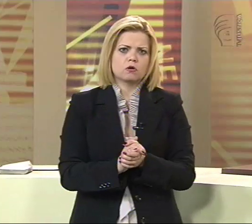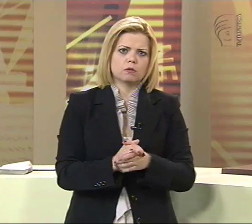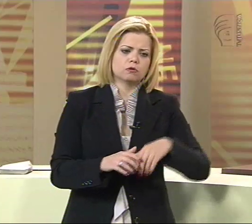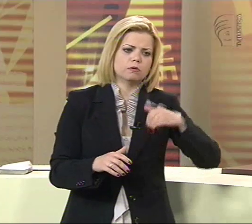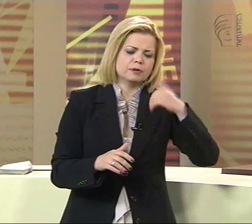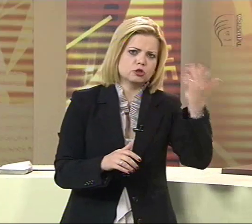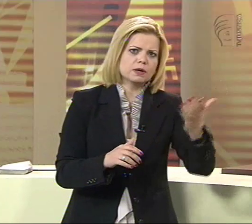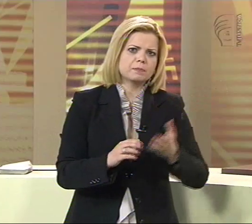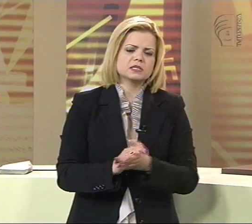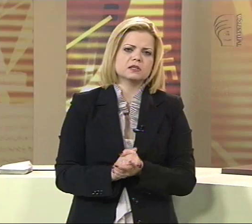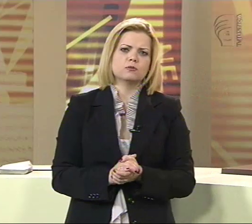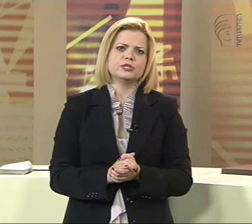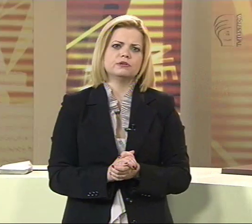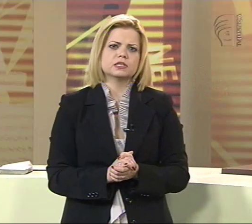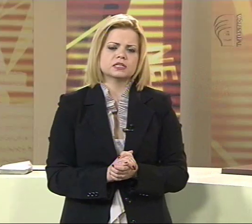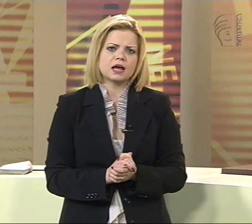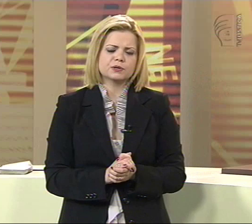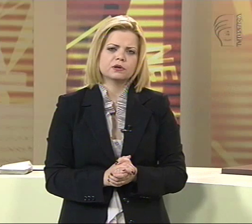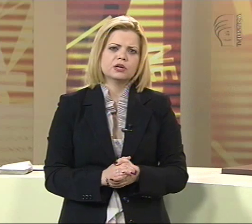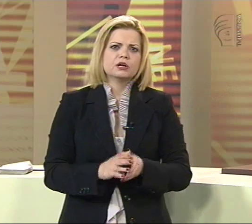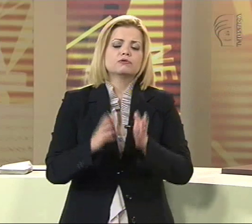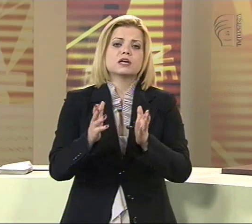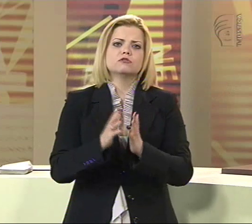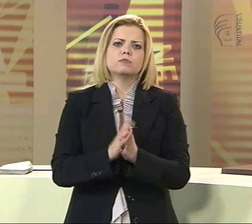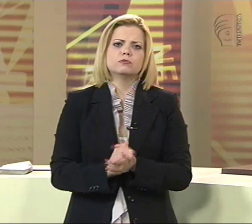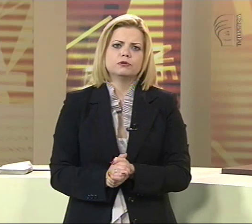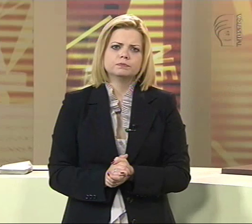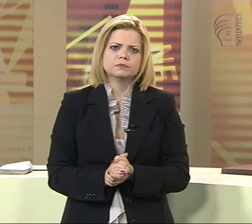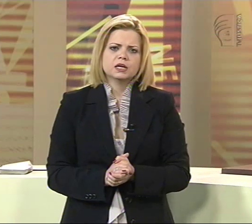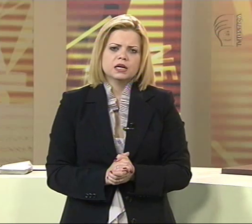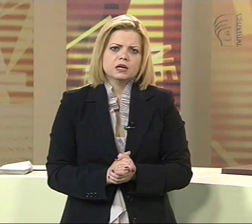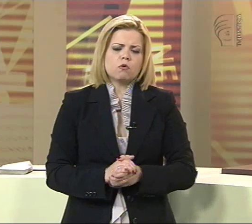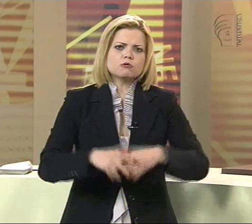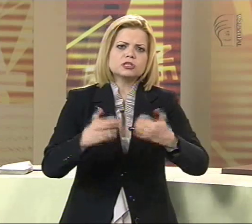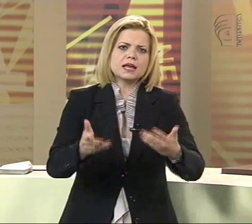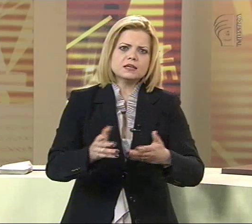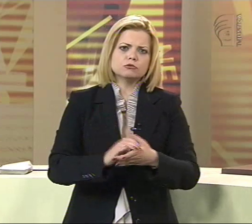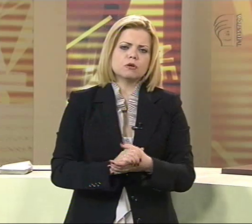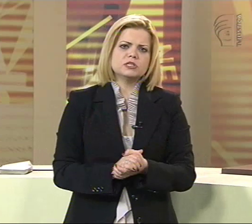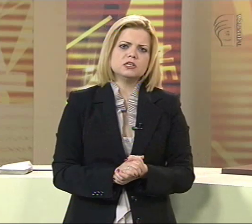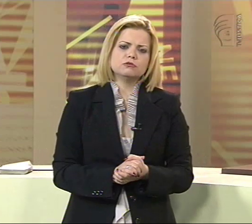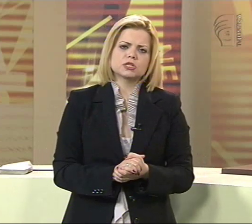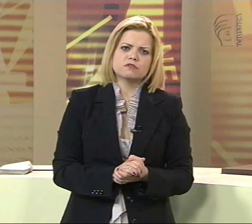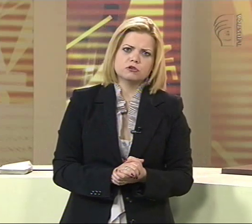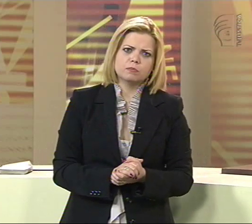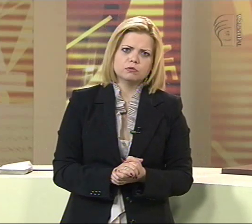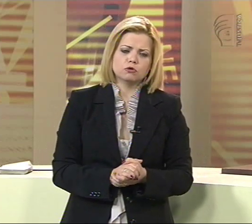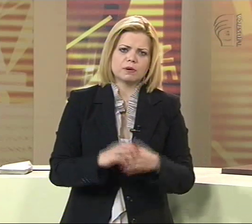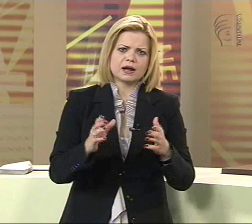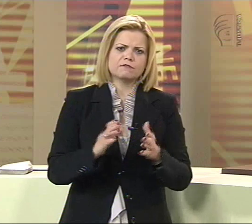como pessoa que apresenta domicílio necessário, o servidor público. Qual seria o domicílio do servidor público? O parágrafo